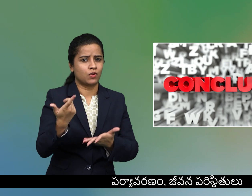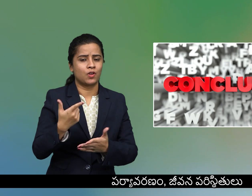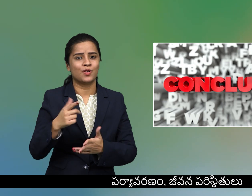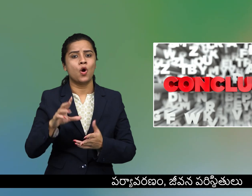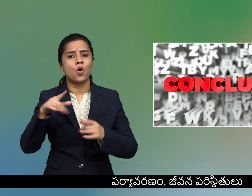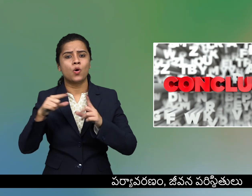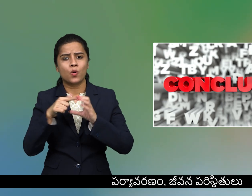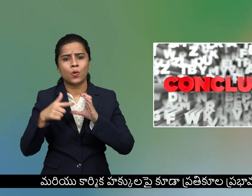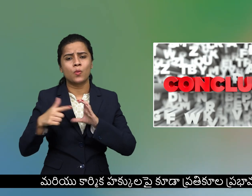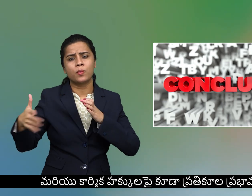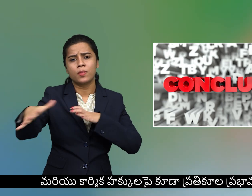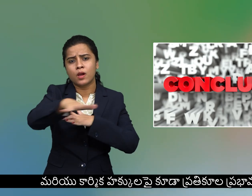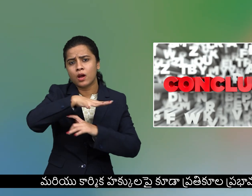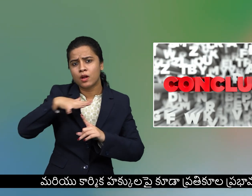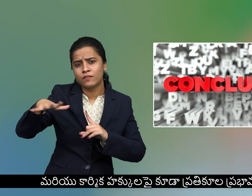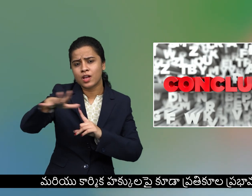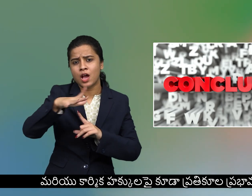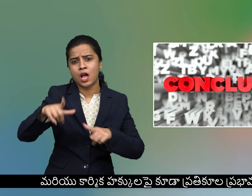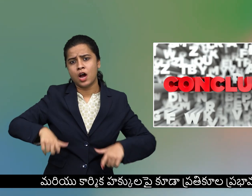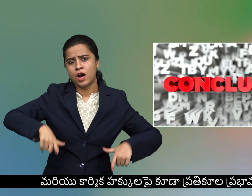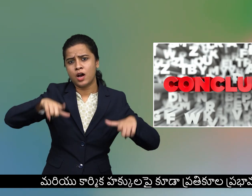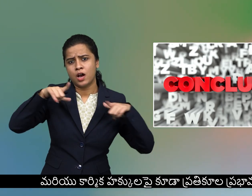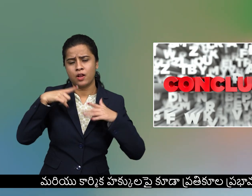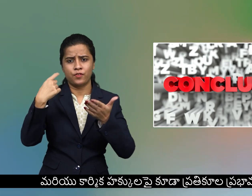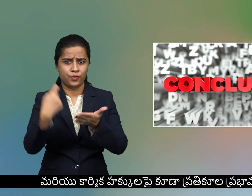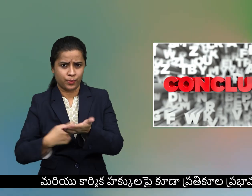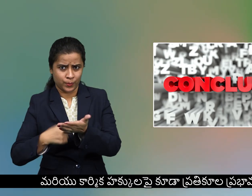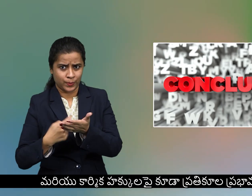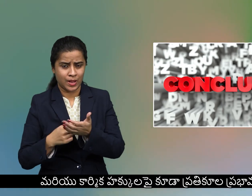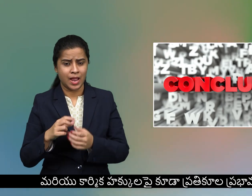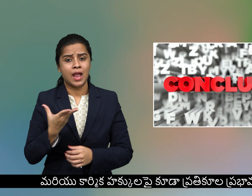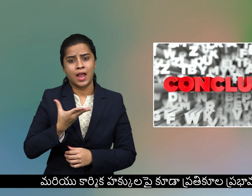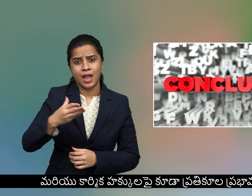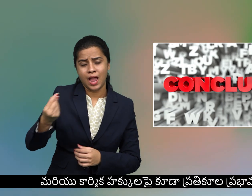మరియు కార్మిక హక్కులపై కూడా ప్రతికూల ప్రభావం చూపింది.